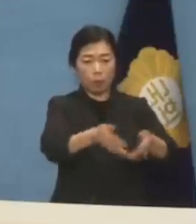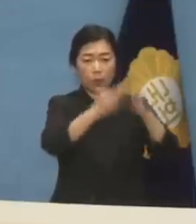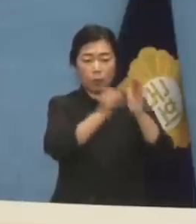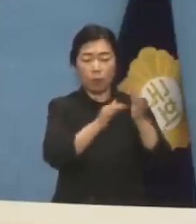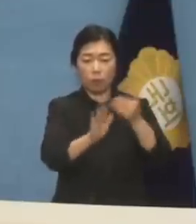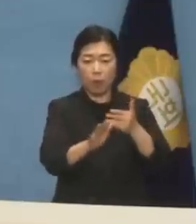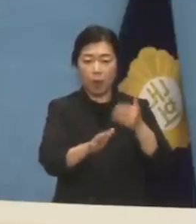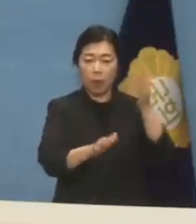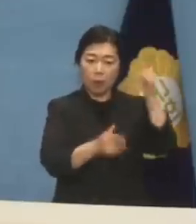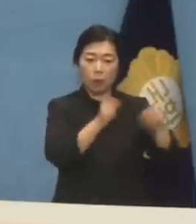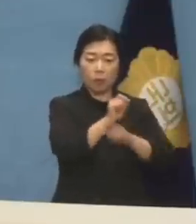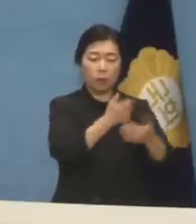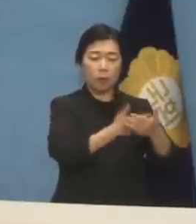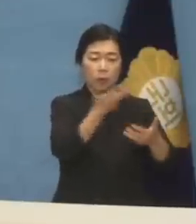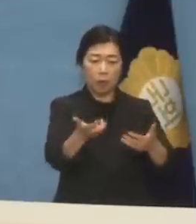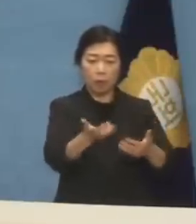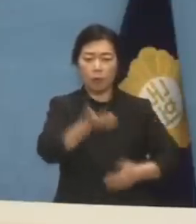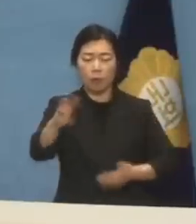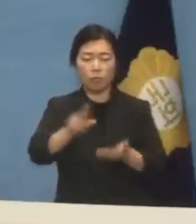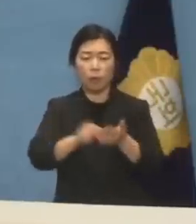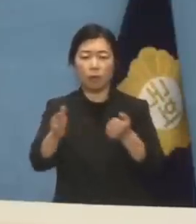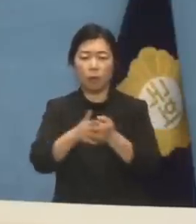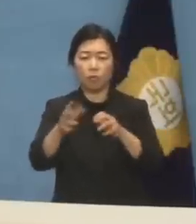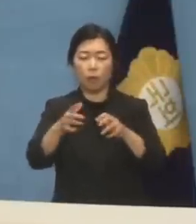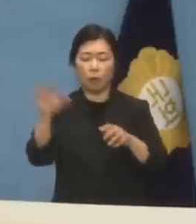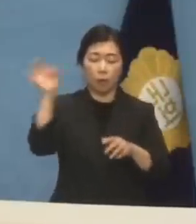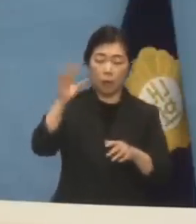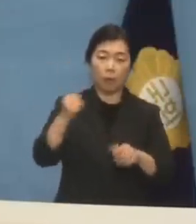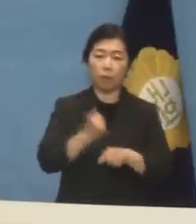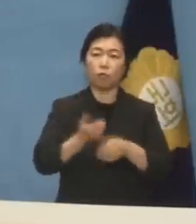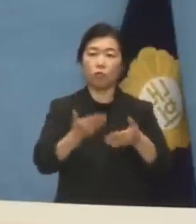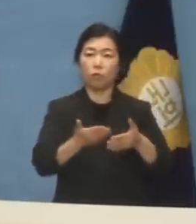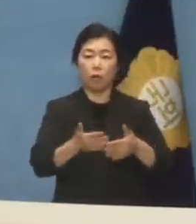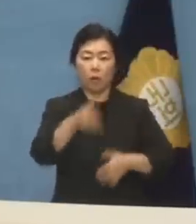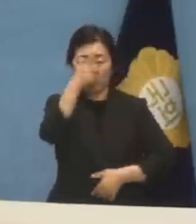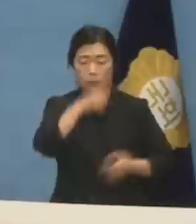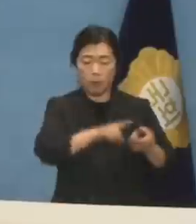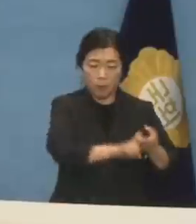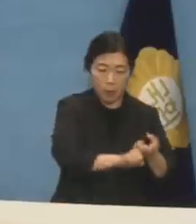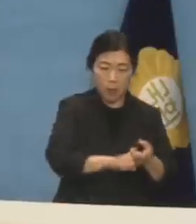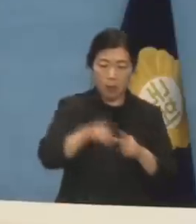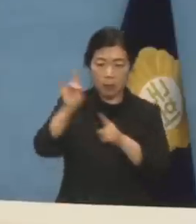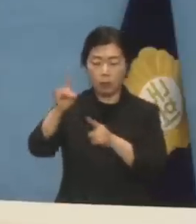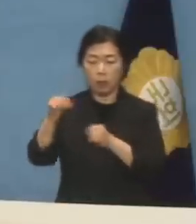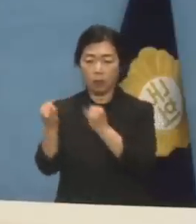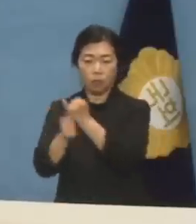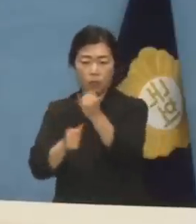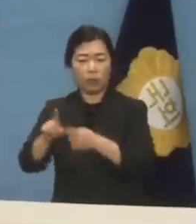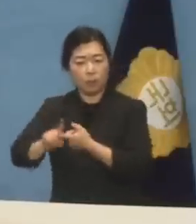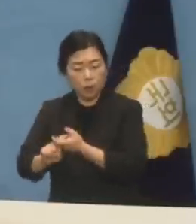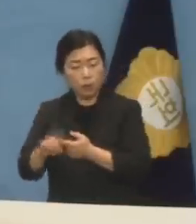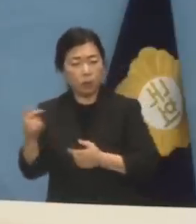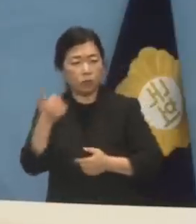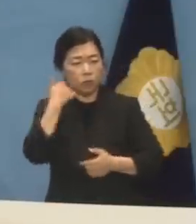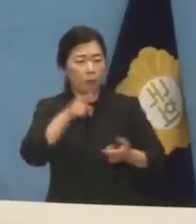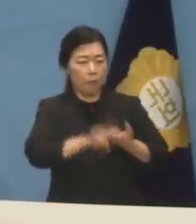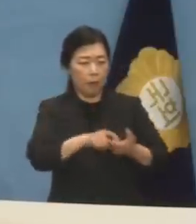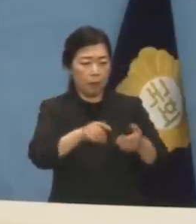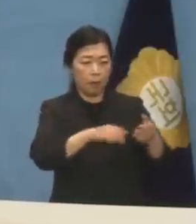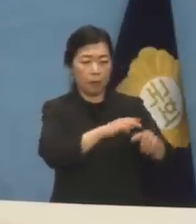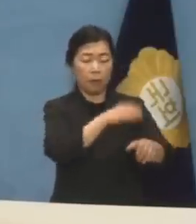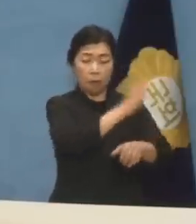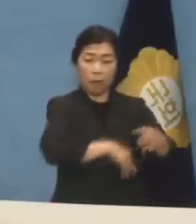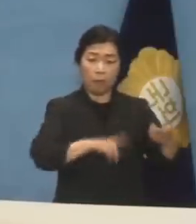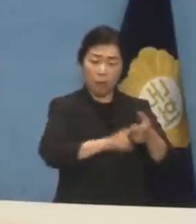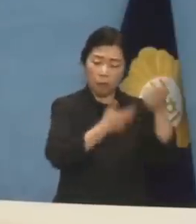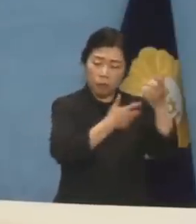문제로 국가 시스템을 붕괴시켰고 검찰 인맥, 김건희 인맥, 극우 세력 등 온갖 범죄자들로 권력 기관을